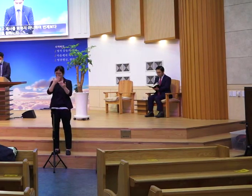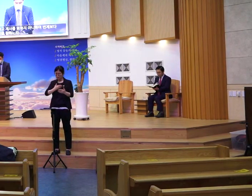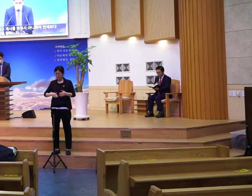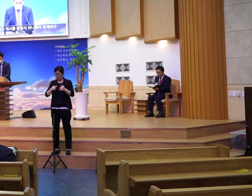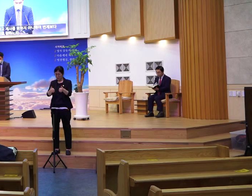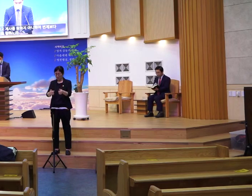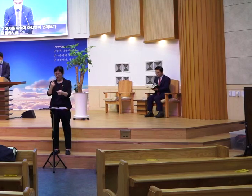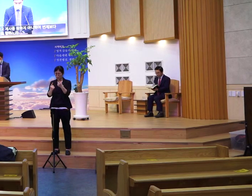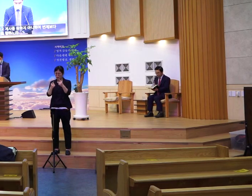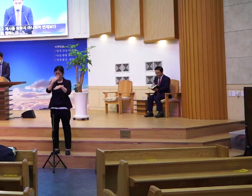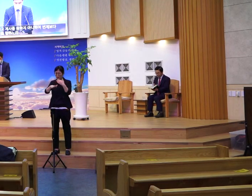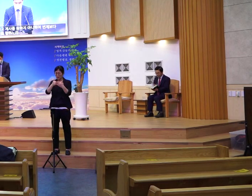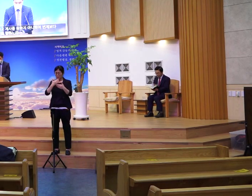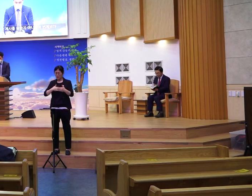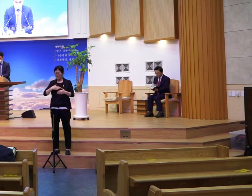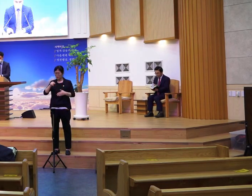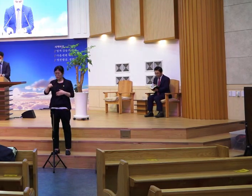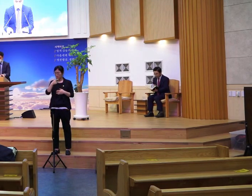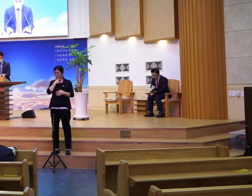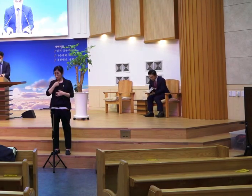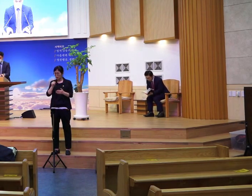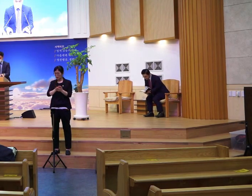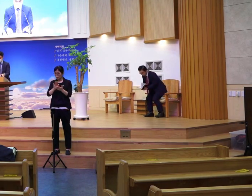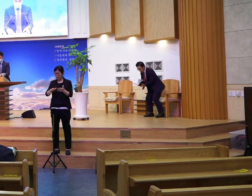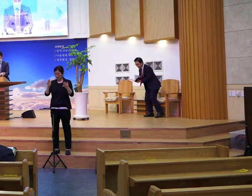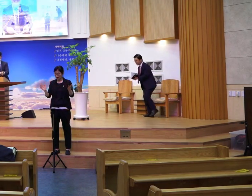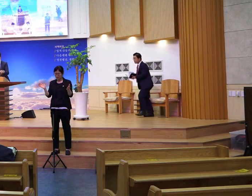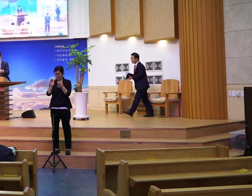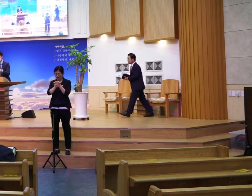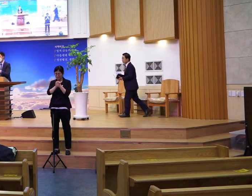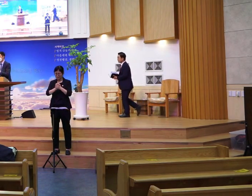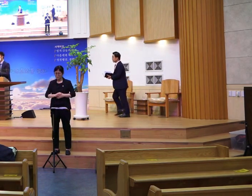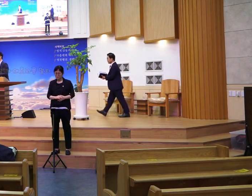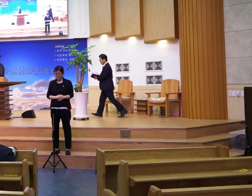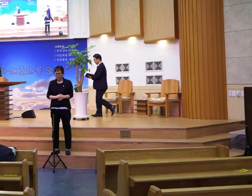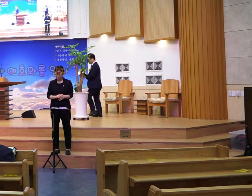하나님을 아는 것을 원하노라. 아멘.